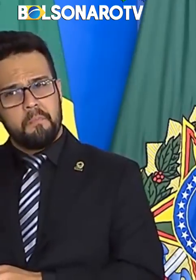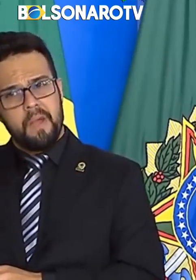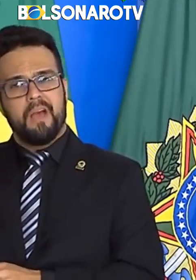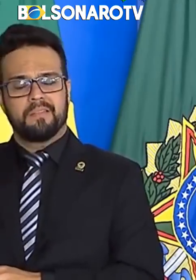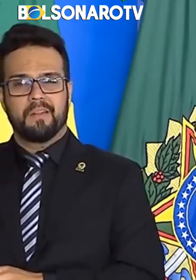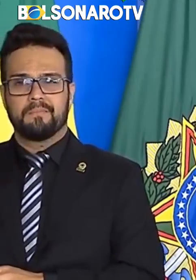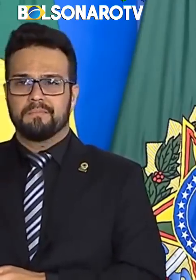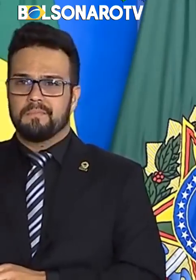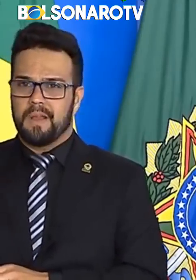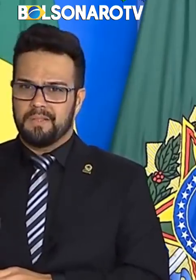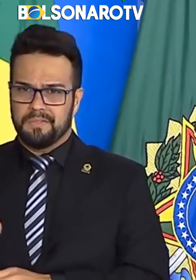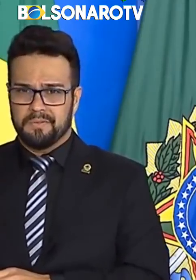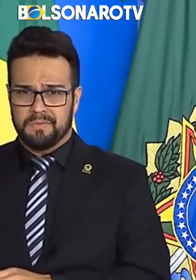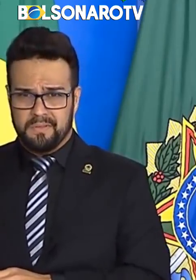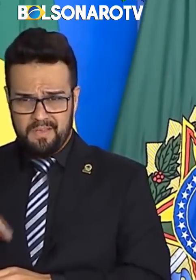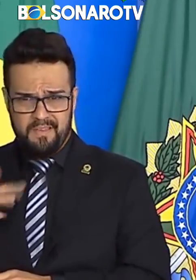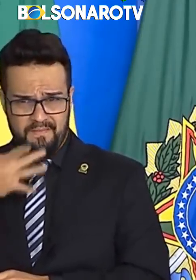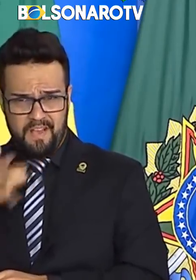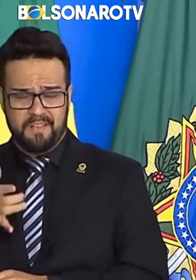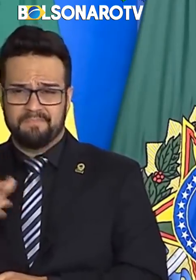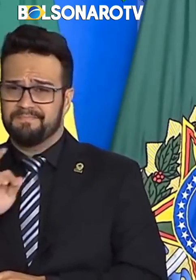Não é fácil.